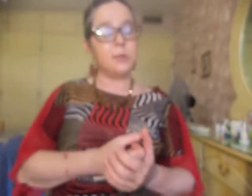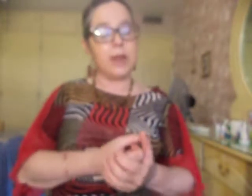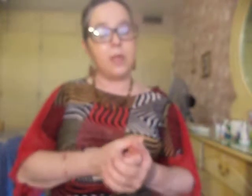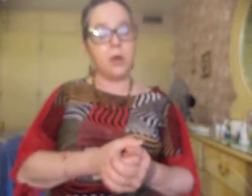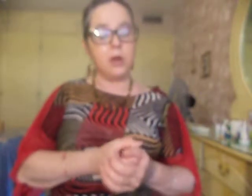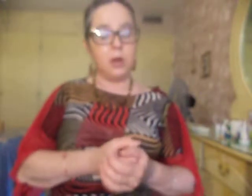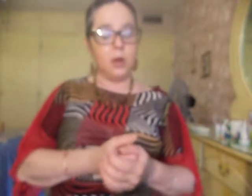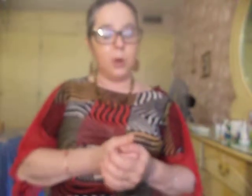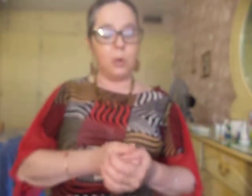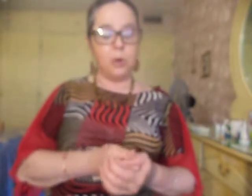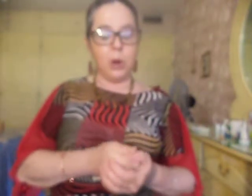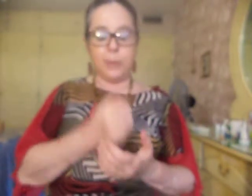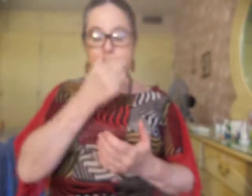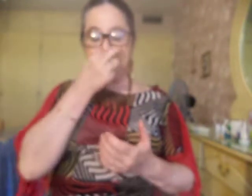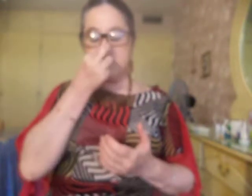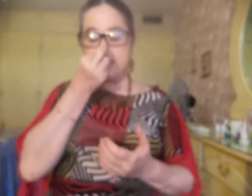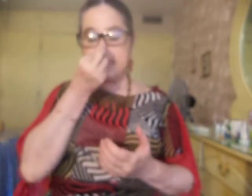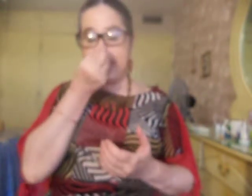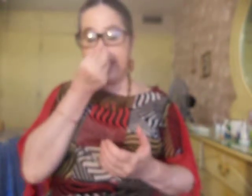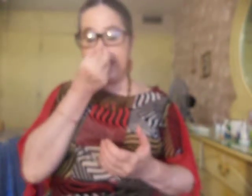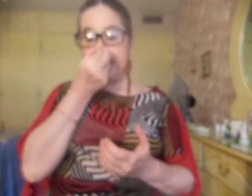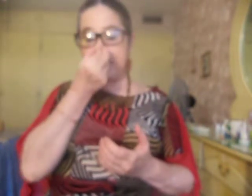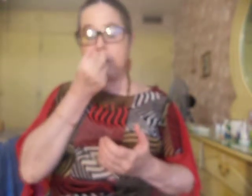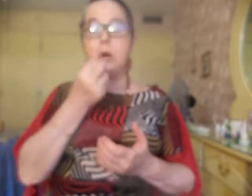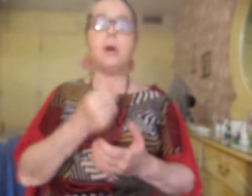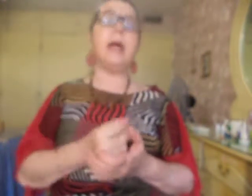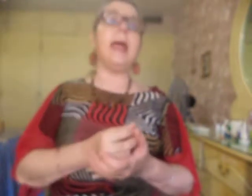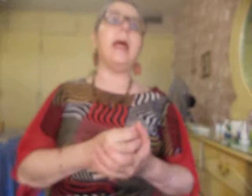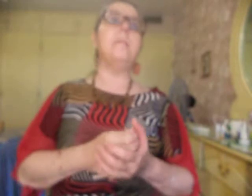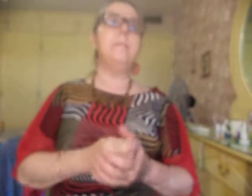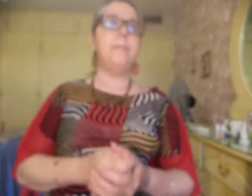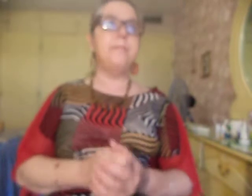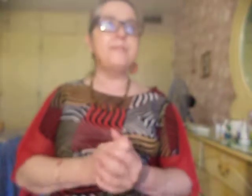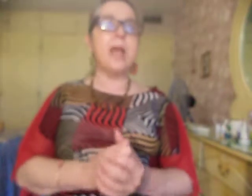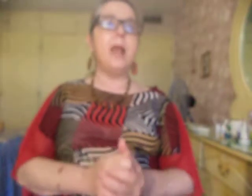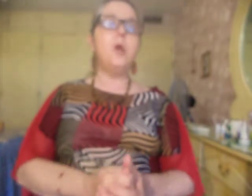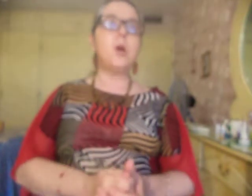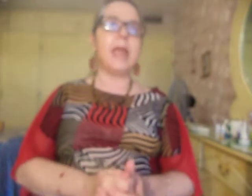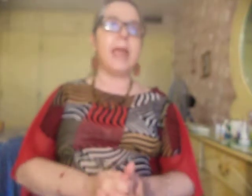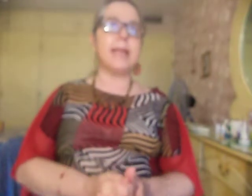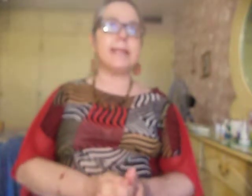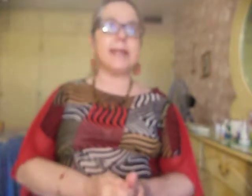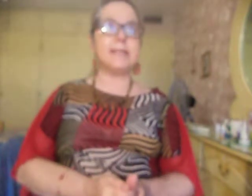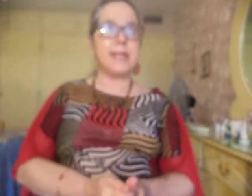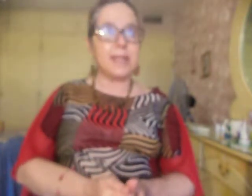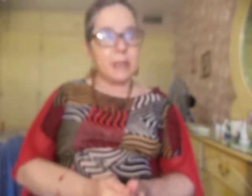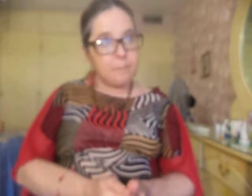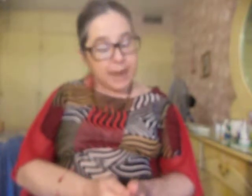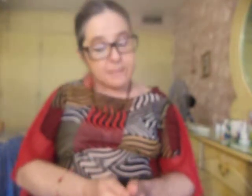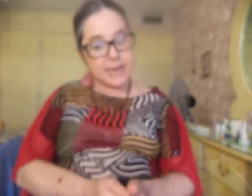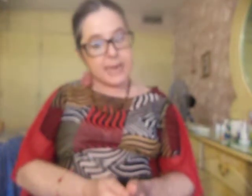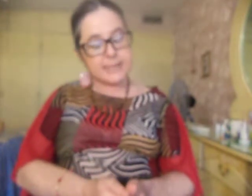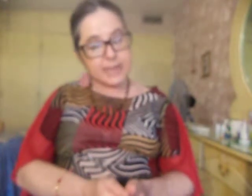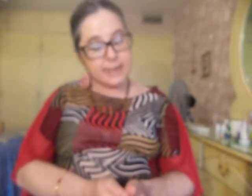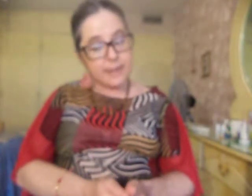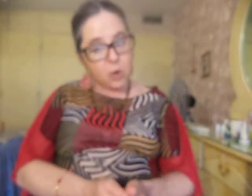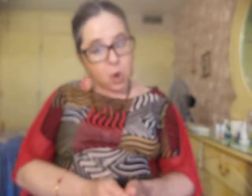saturado, como lo veremos más adelantito. Lo que es el aceite de palma y el aceite de coco